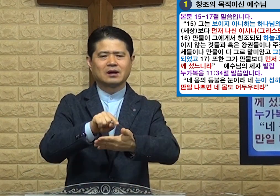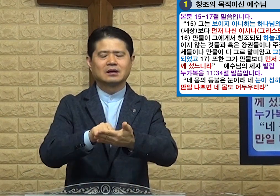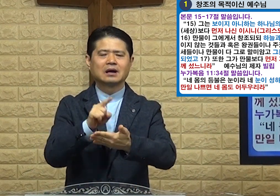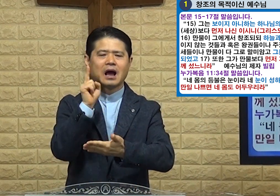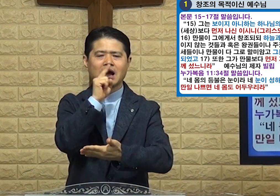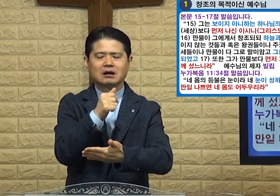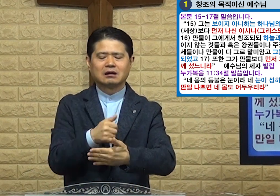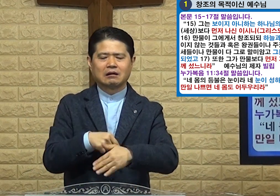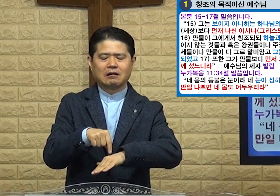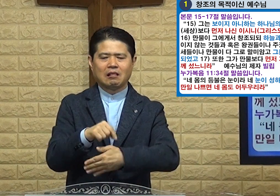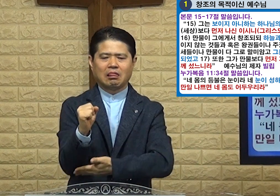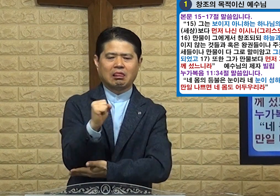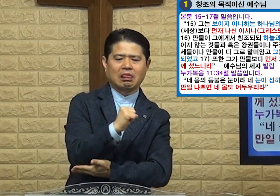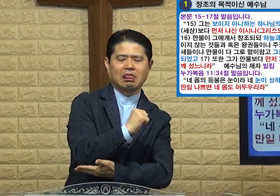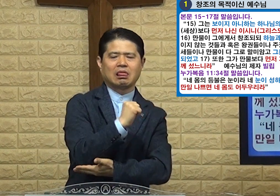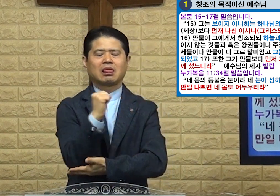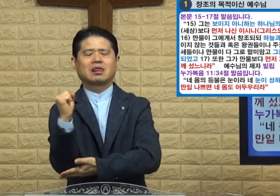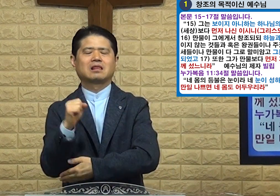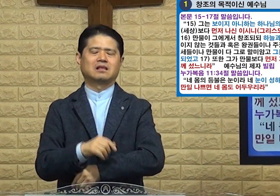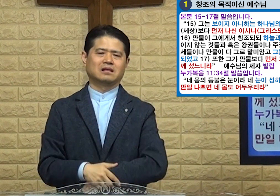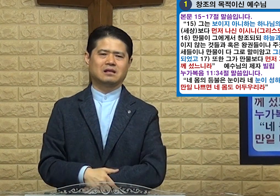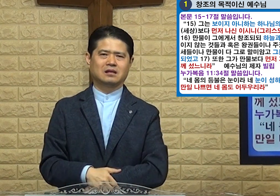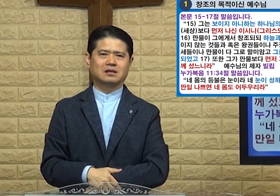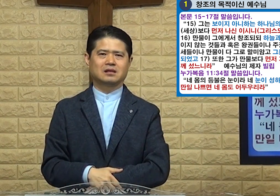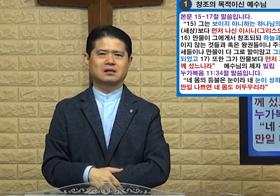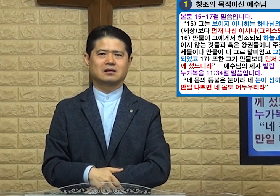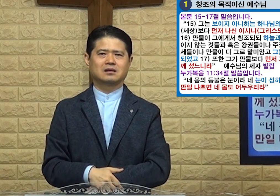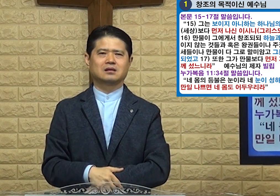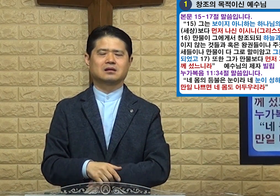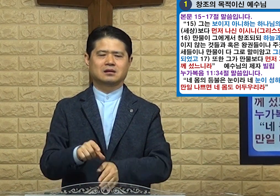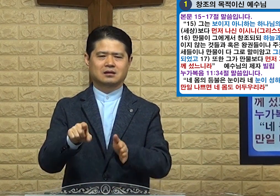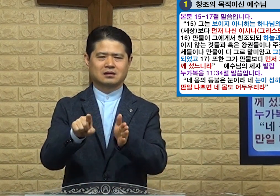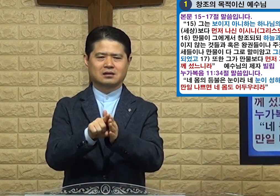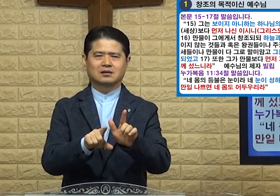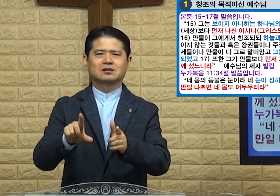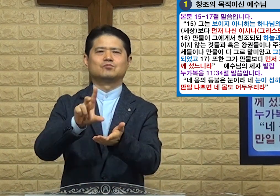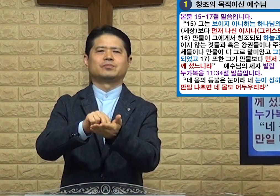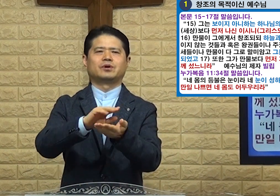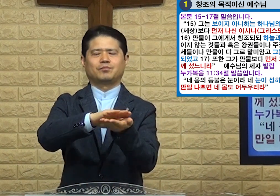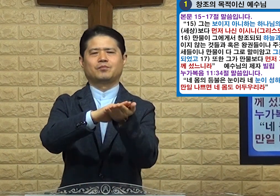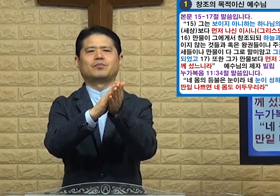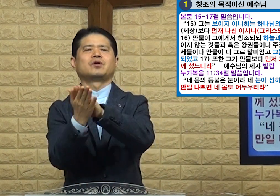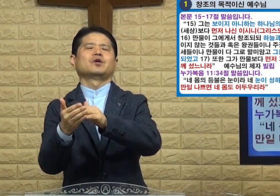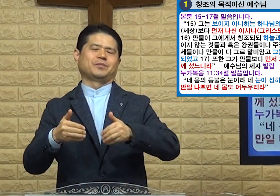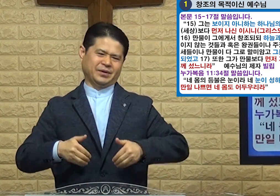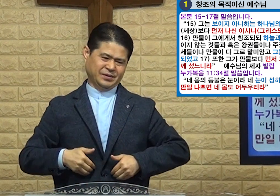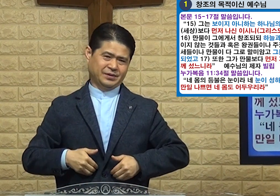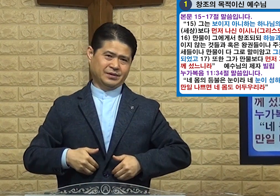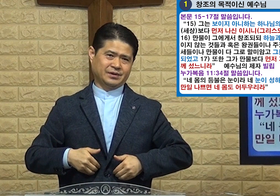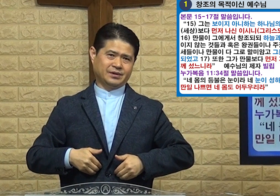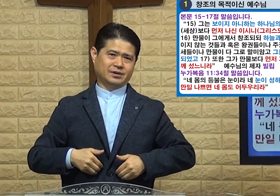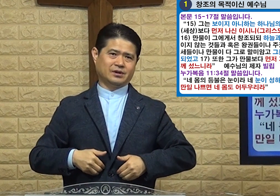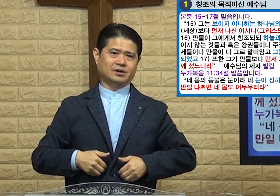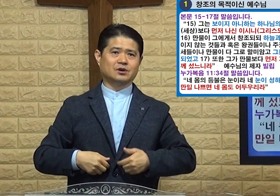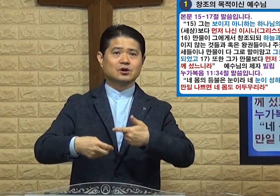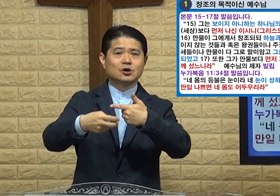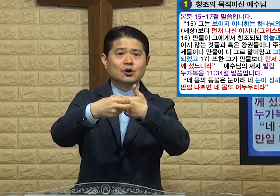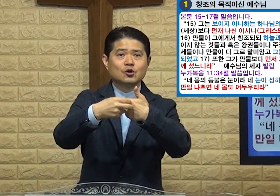가룟유다가 범했는 것입니다. 자신의 믿음이 뿌리가 흔들린 것입니다. 믿음의 생활로 정말 우리가 변할